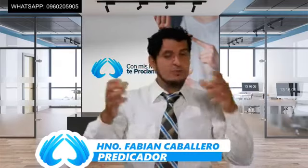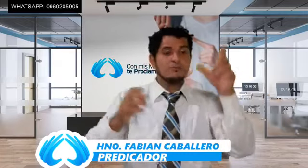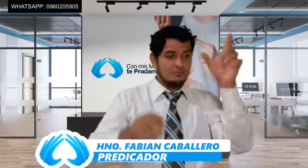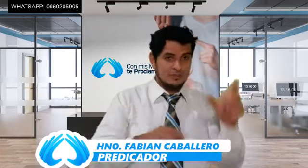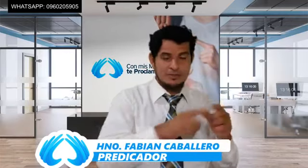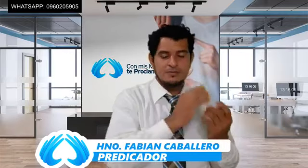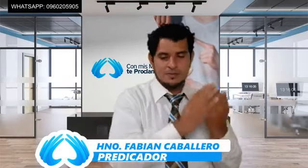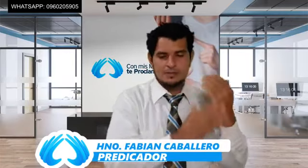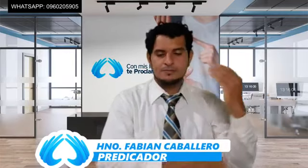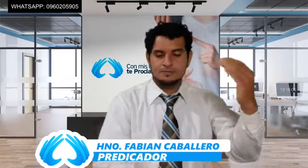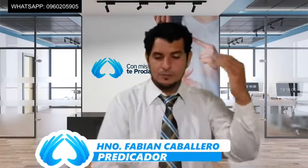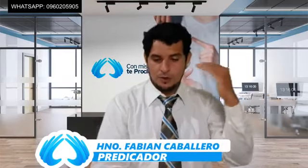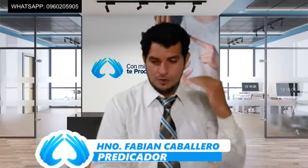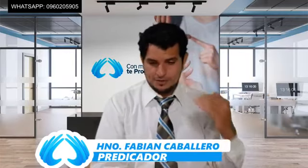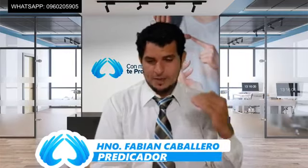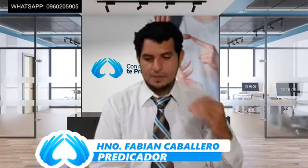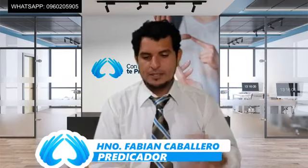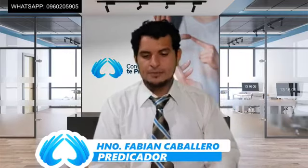Libro histórico.